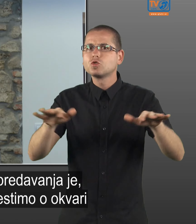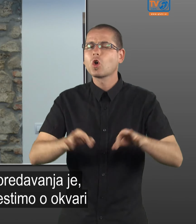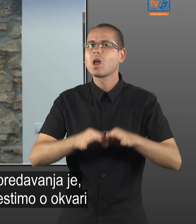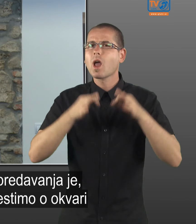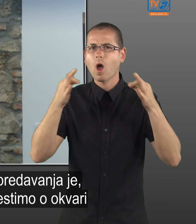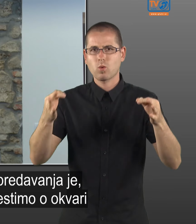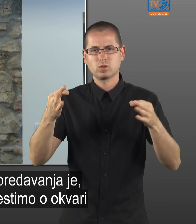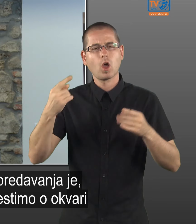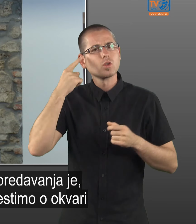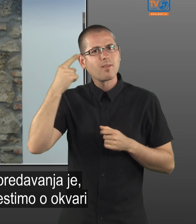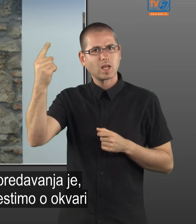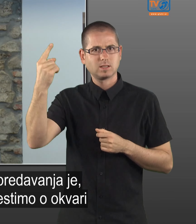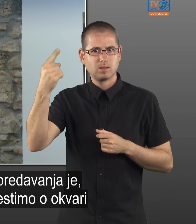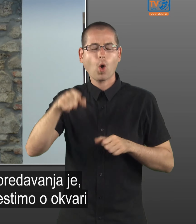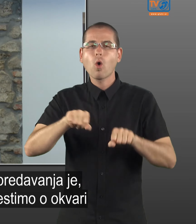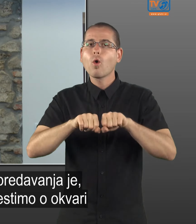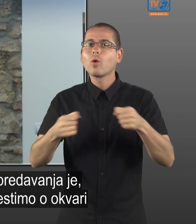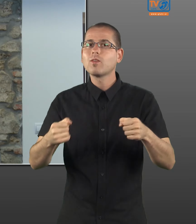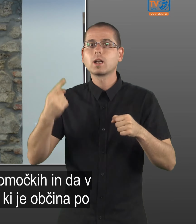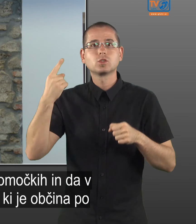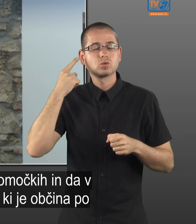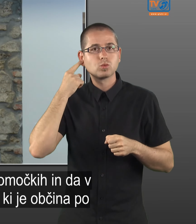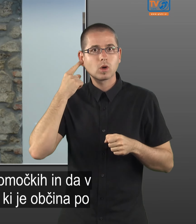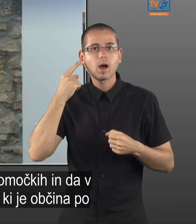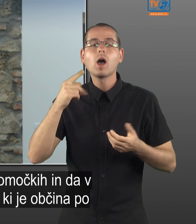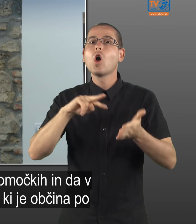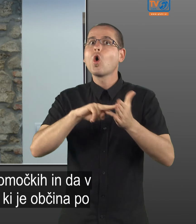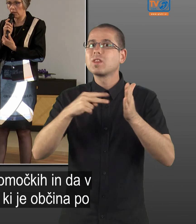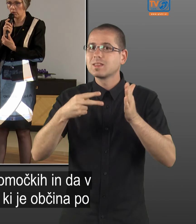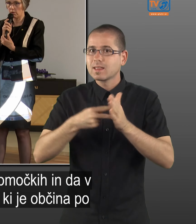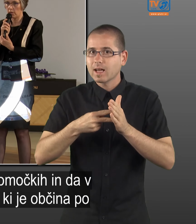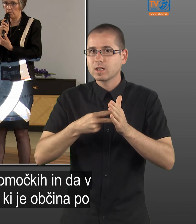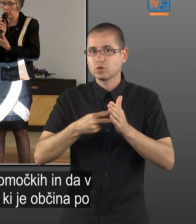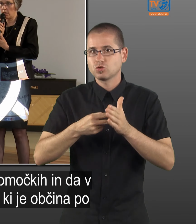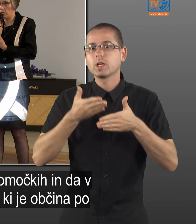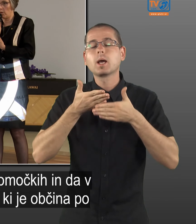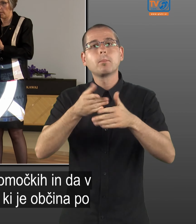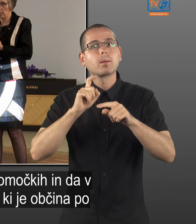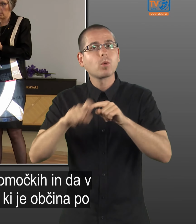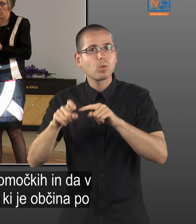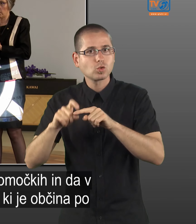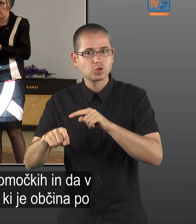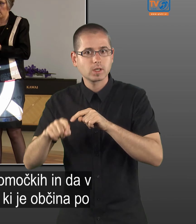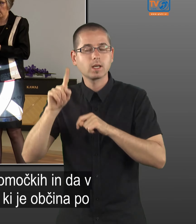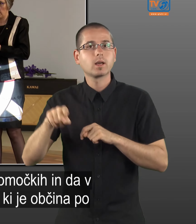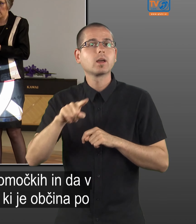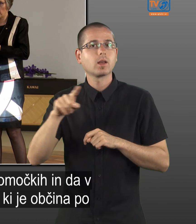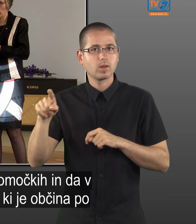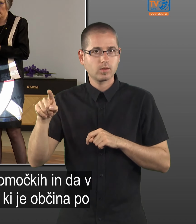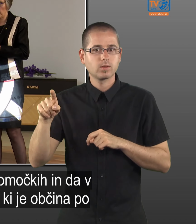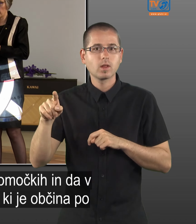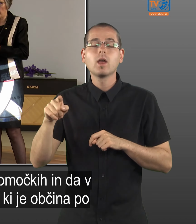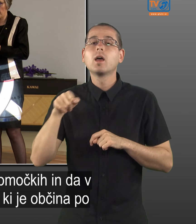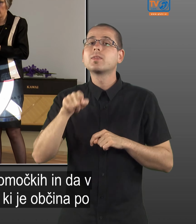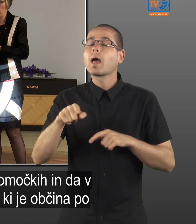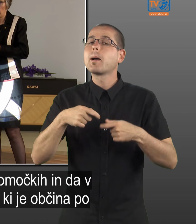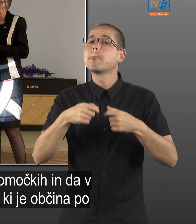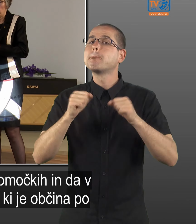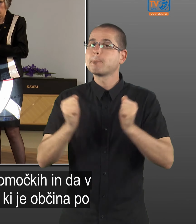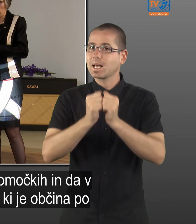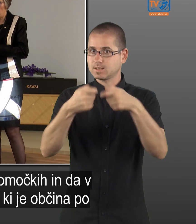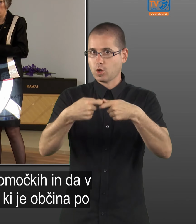ozaveščimo o okvari sluha, o tehničnih pripomočkih in da v